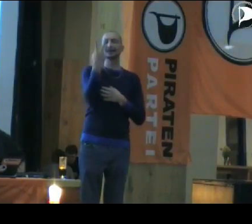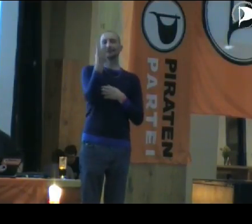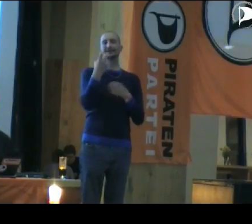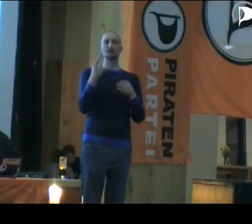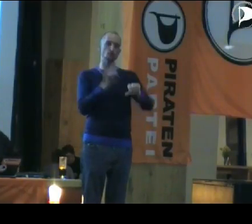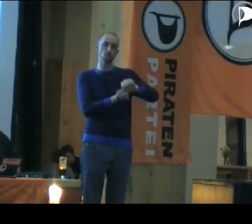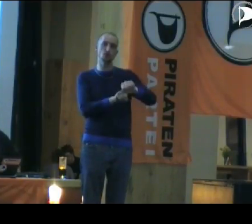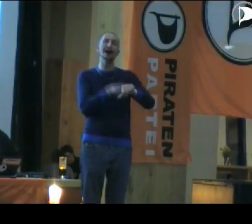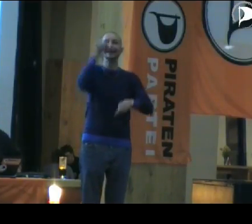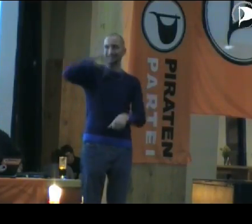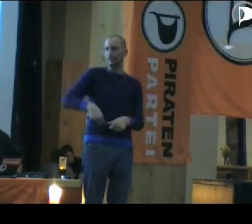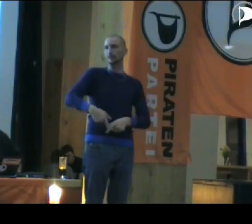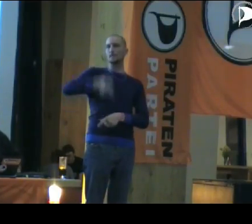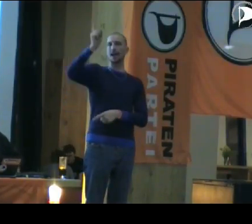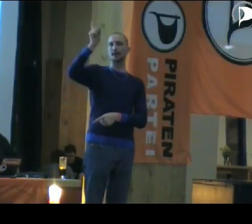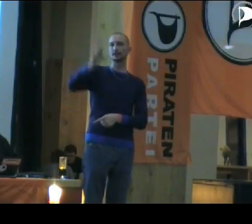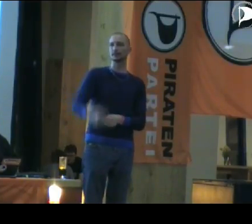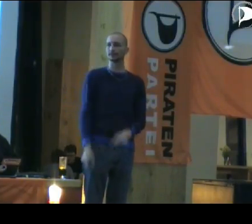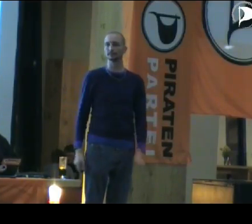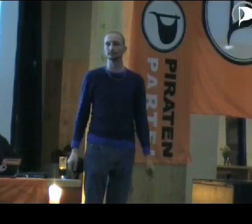damit er jetzt melden